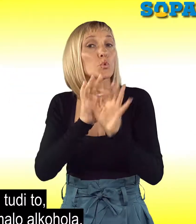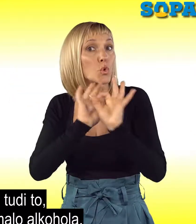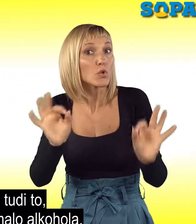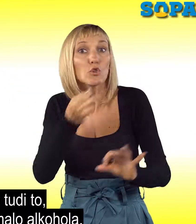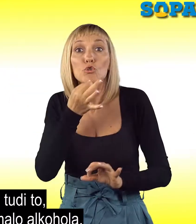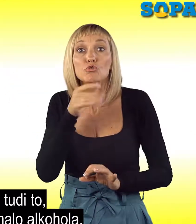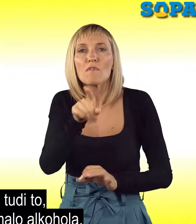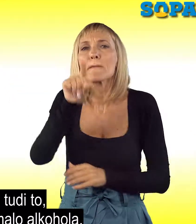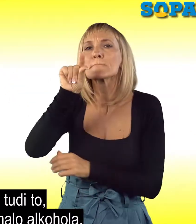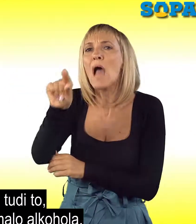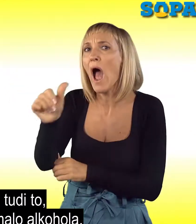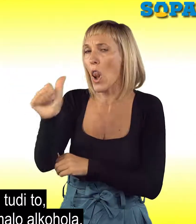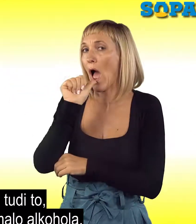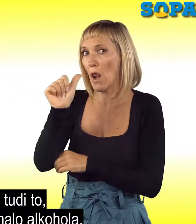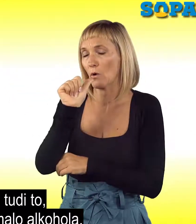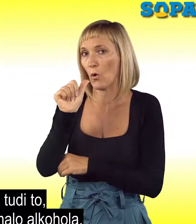to, če pijete zelo malo alkohola.